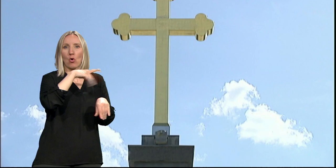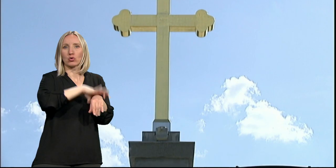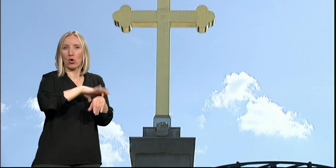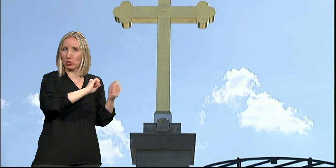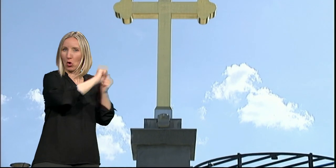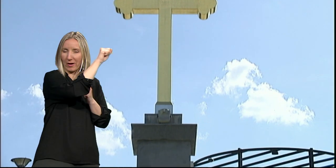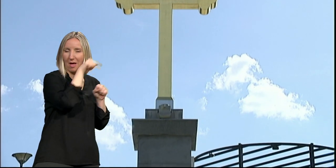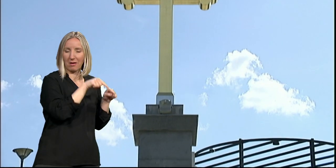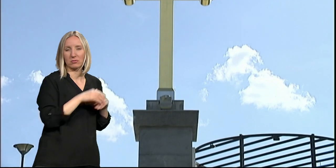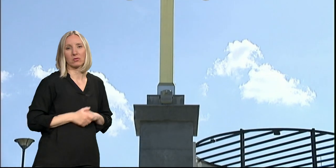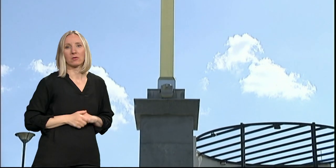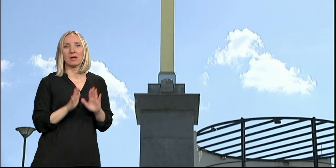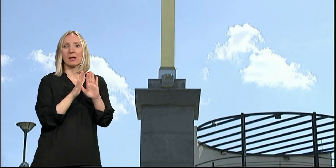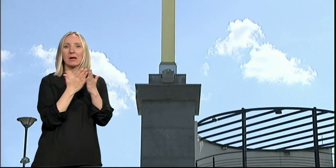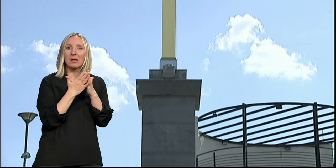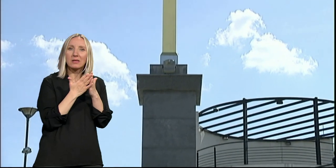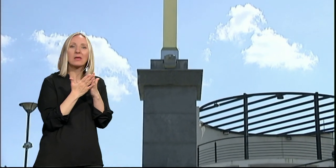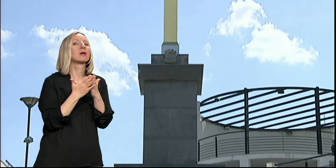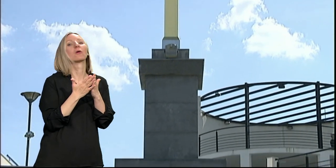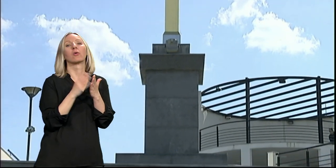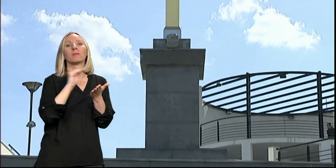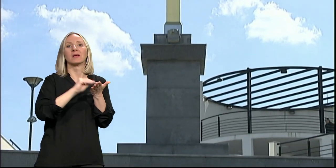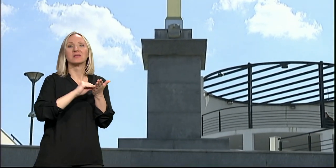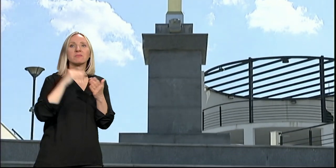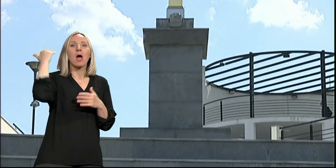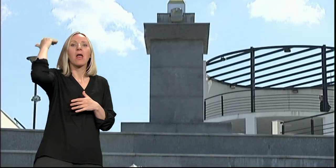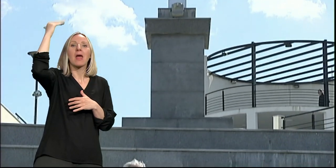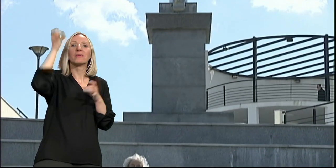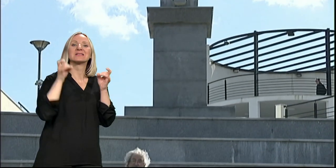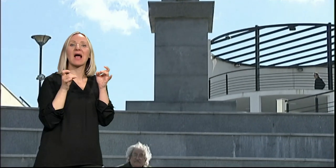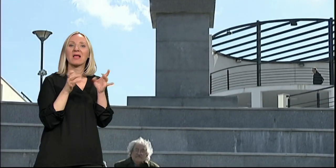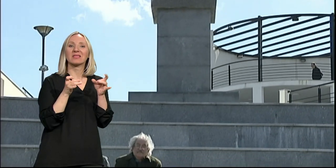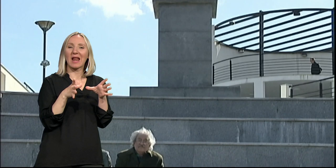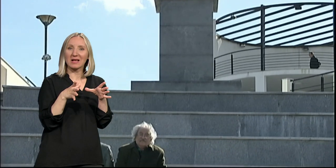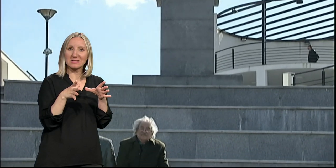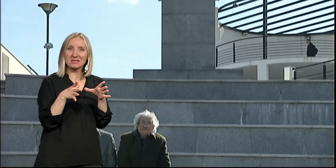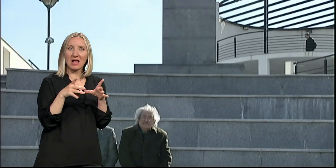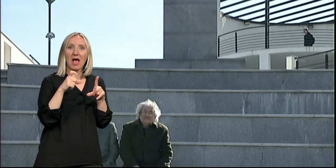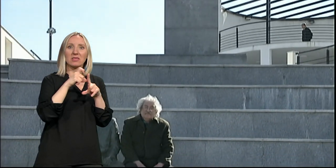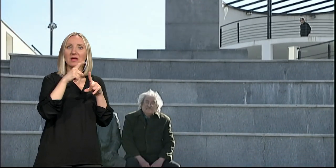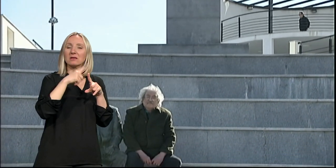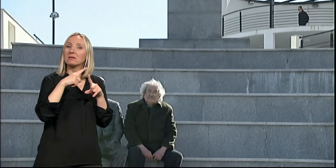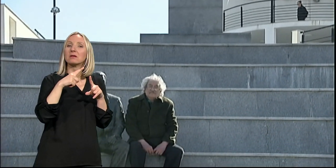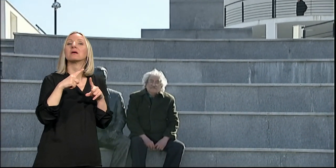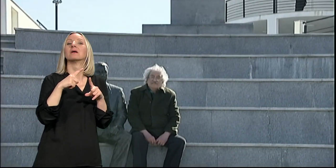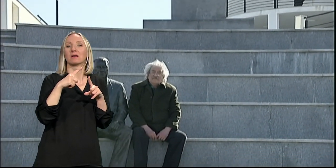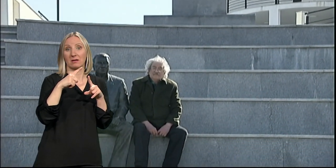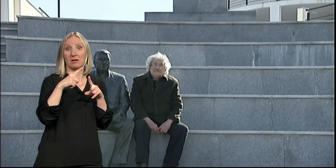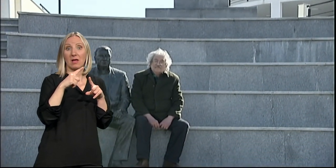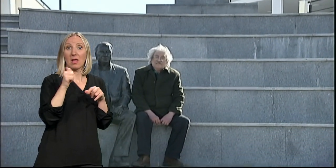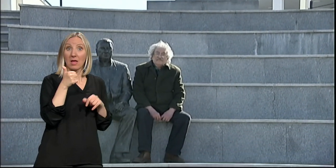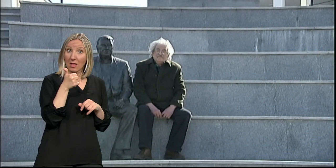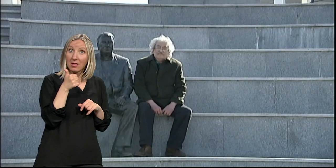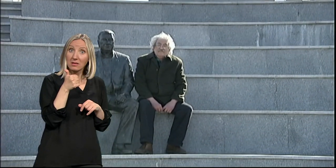Knjigu pisma DT na nebesku adresu posvetili ste Dušku Trifunoviću. Je li vam se Duško jednom, od kako ga